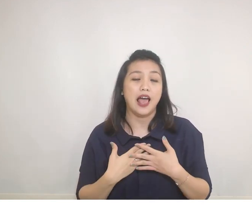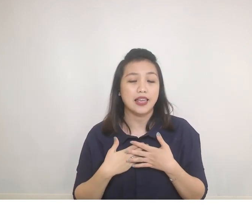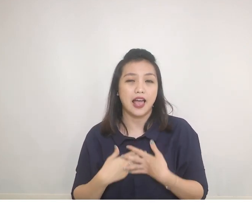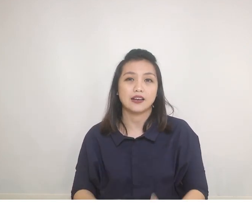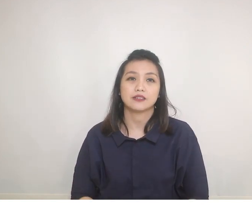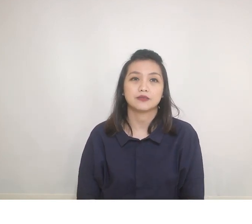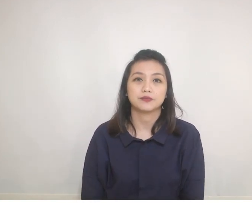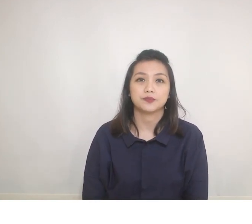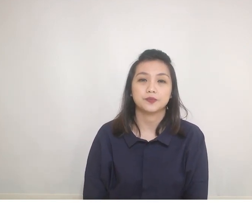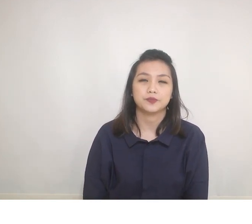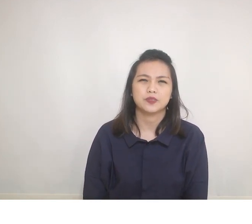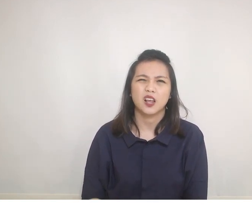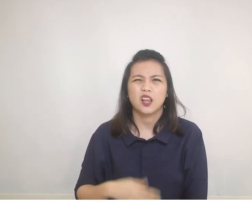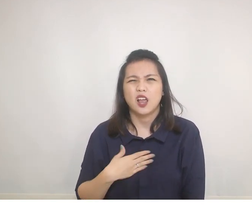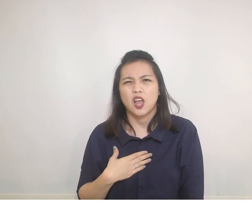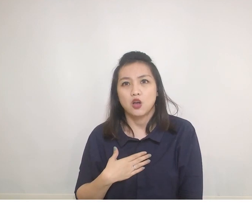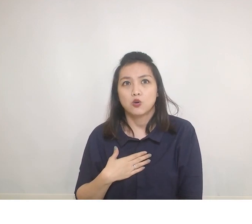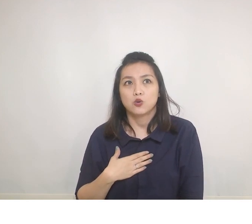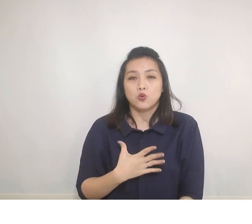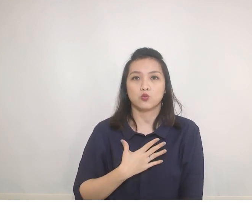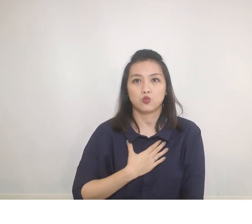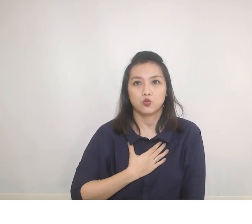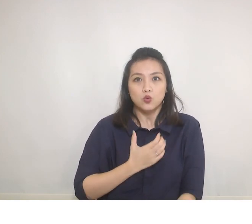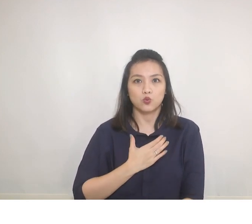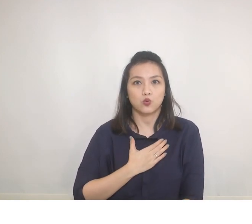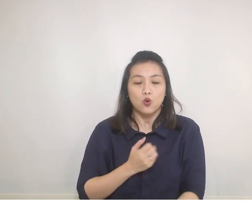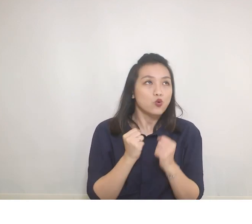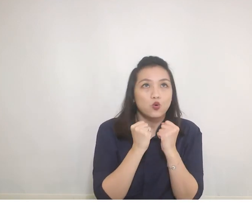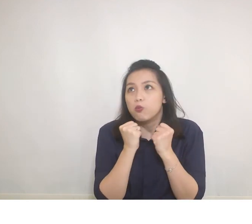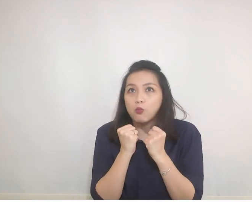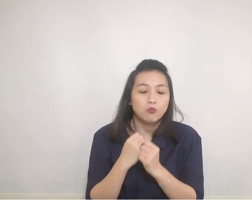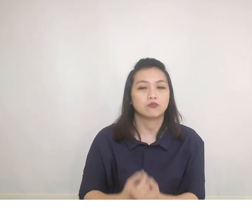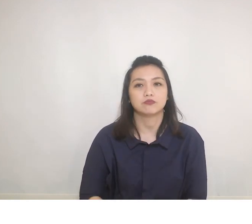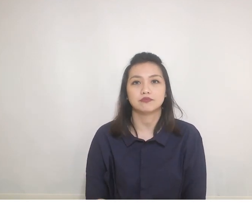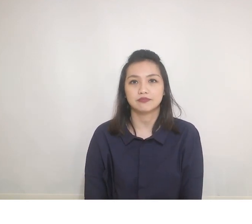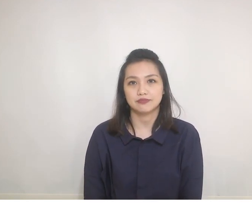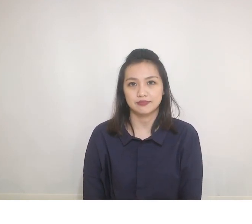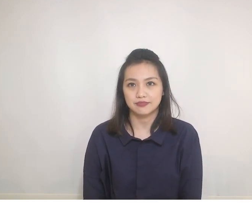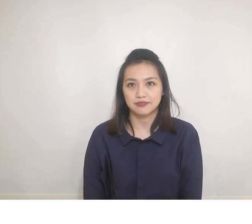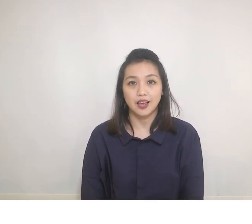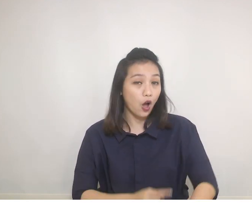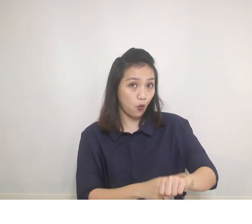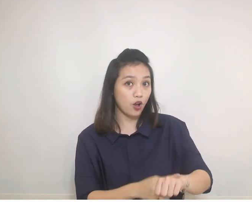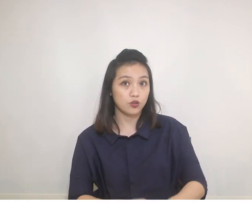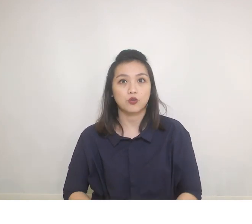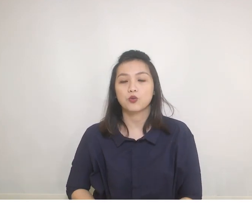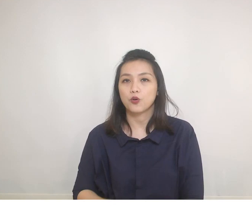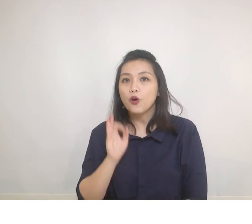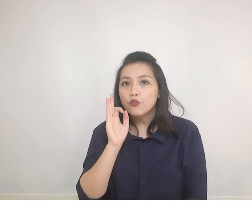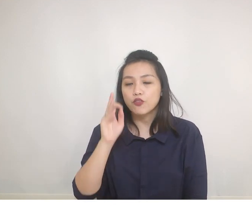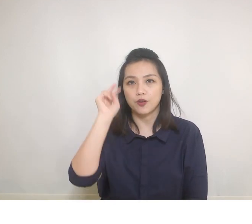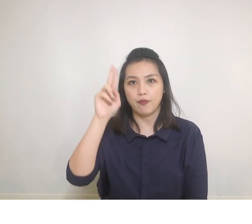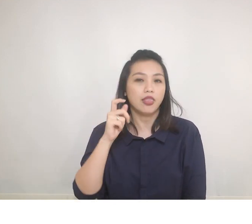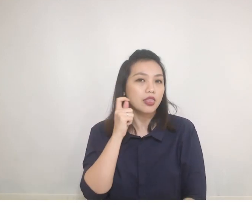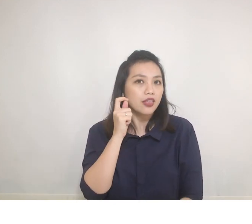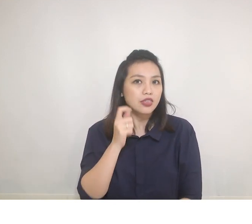sia-sia. Dan saya ini merasa seperti Orpa. Yang saya lakukan itu adalah membangun visi saya pribadi, membangun